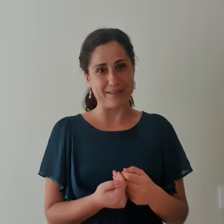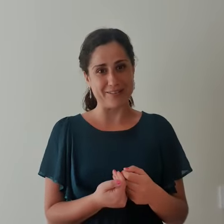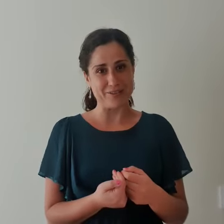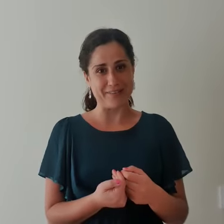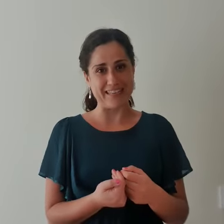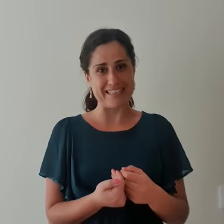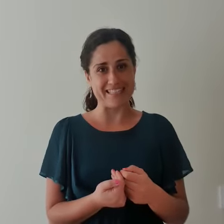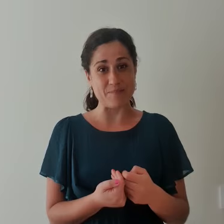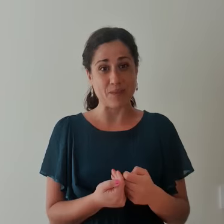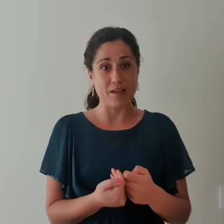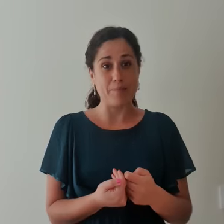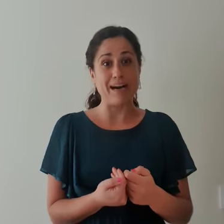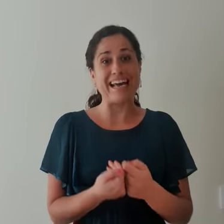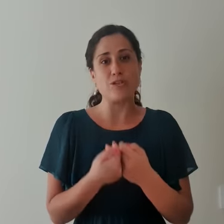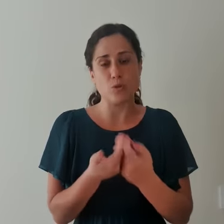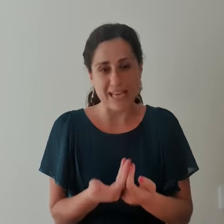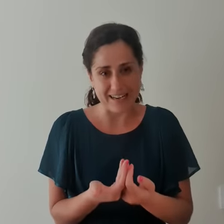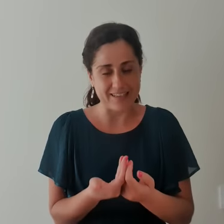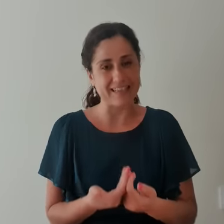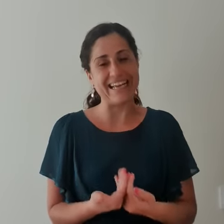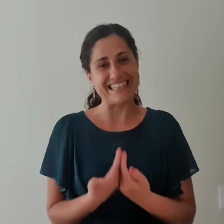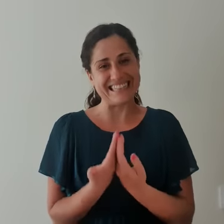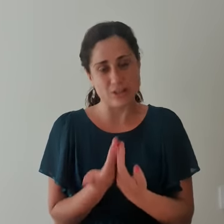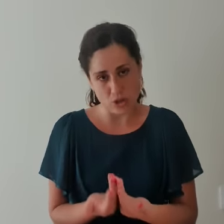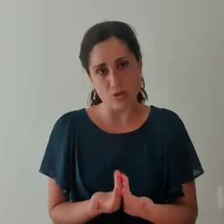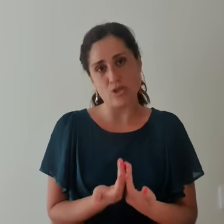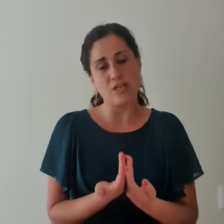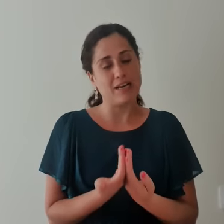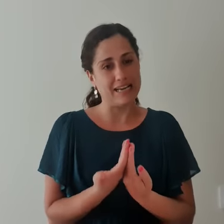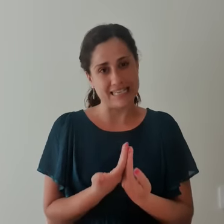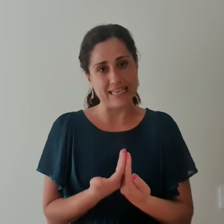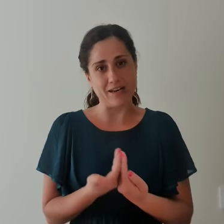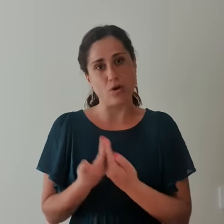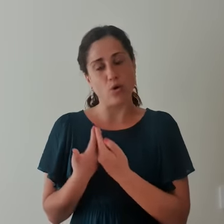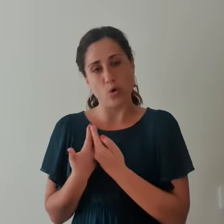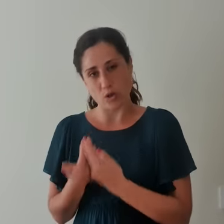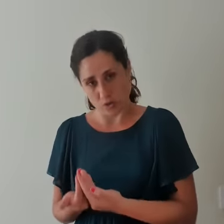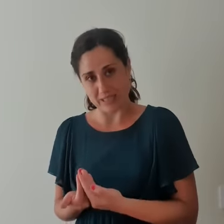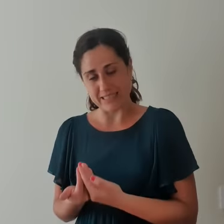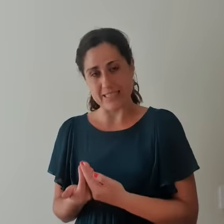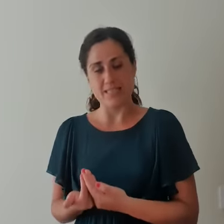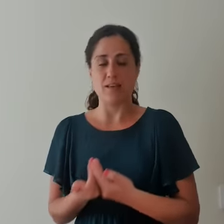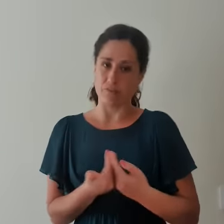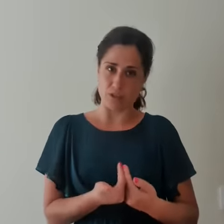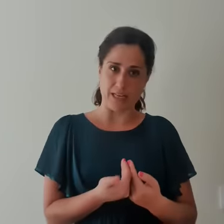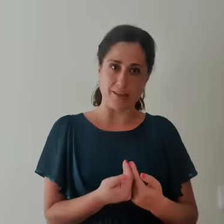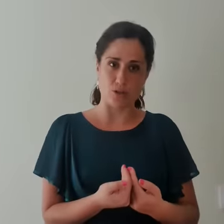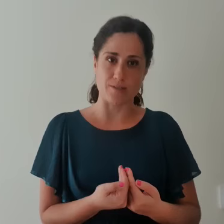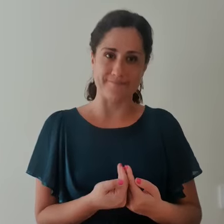Partido Socialista para ayudar entre todos a salir cuanto antes y fortalecidos.